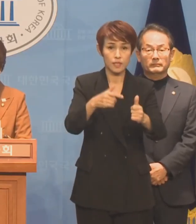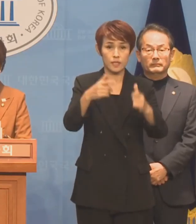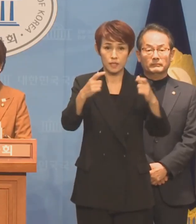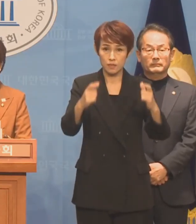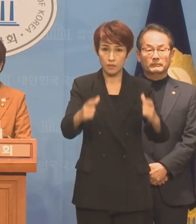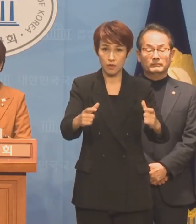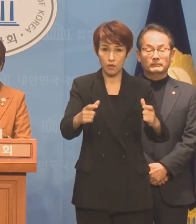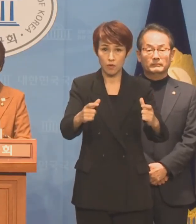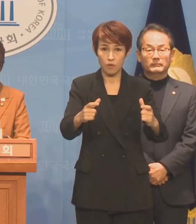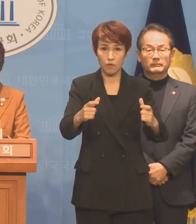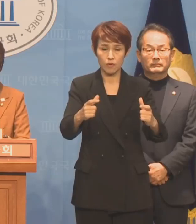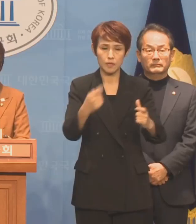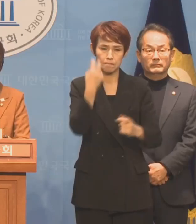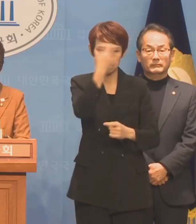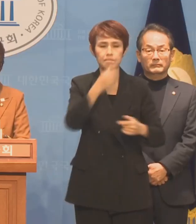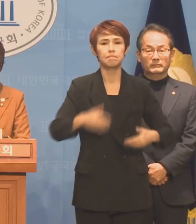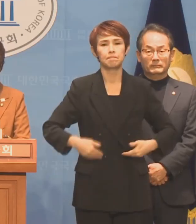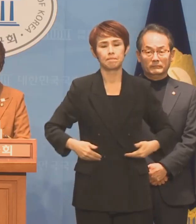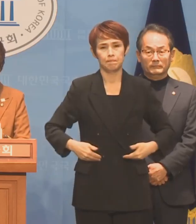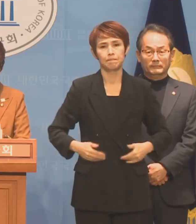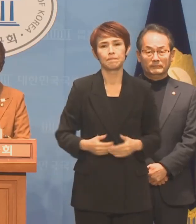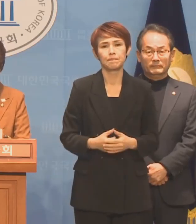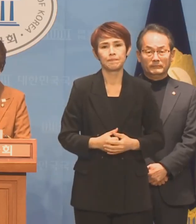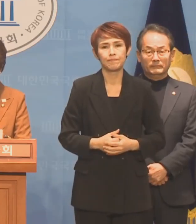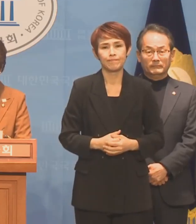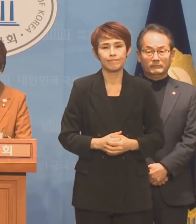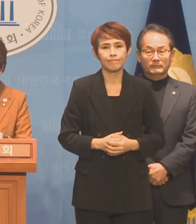지역 추진을 검토해야 할 것입니다.